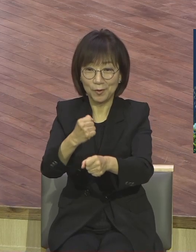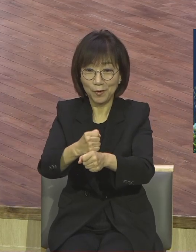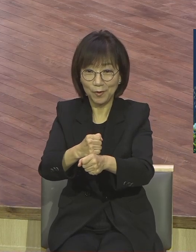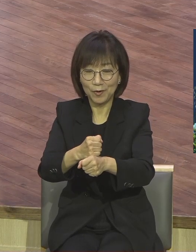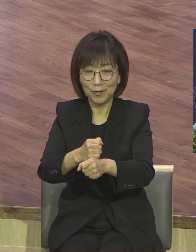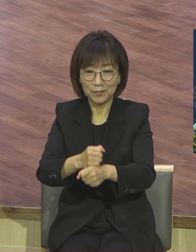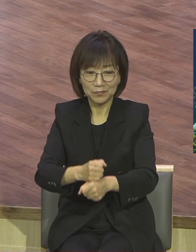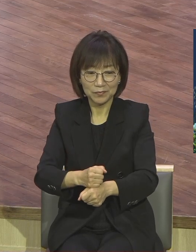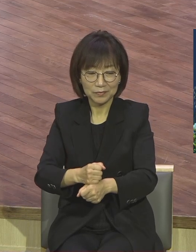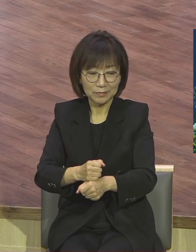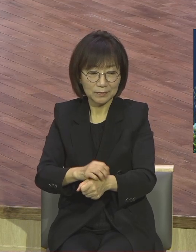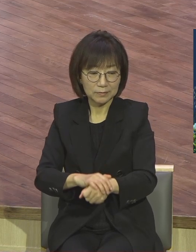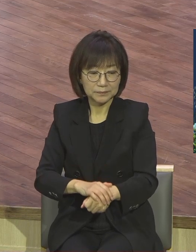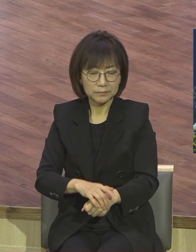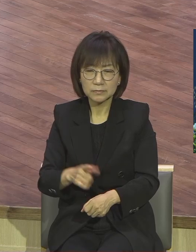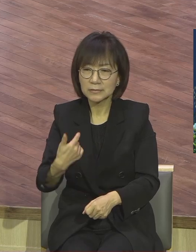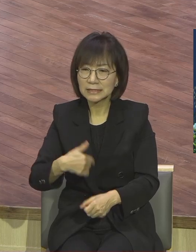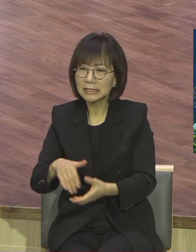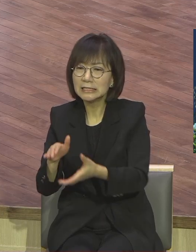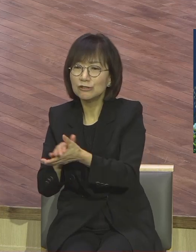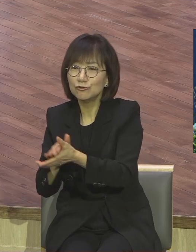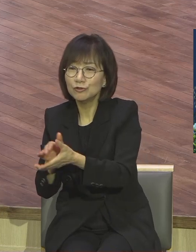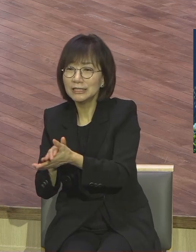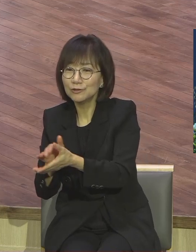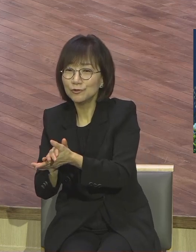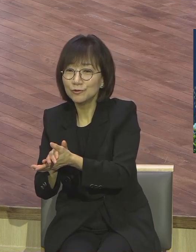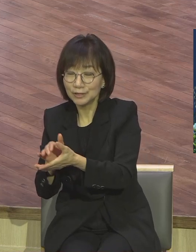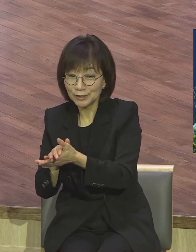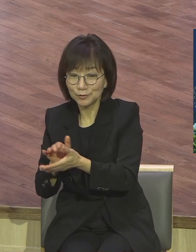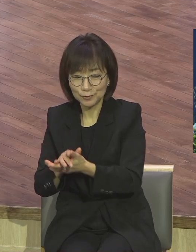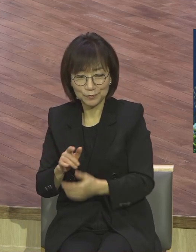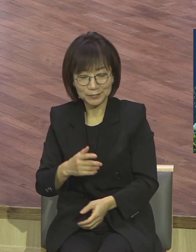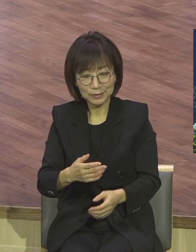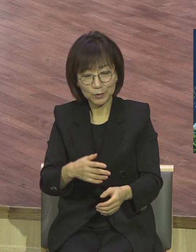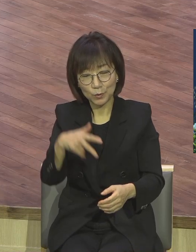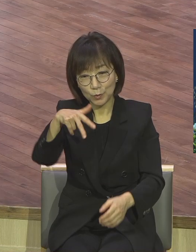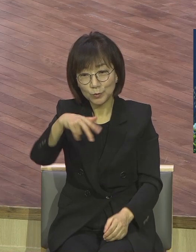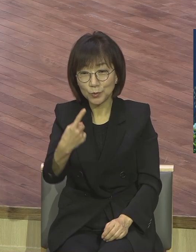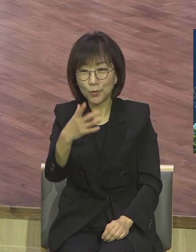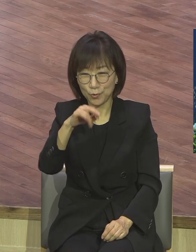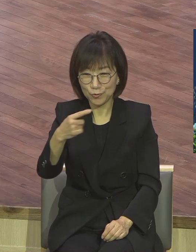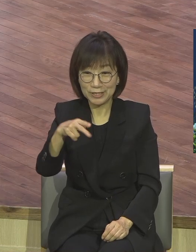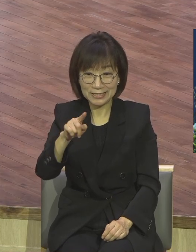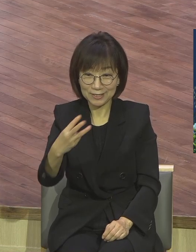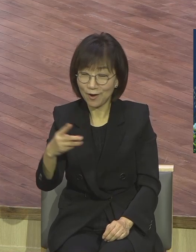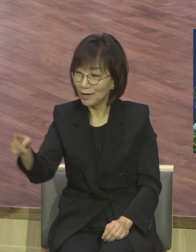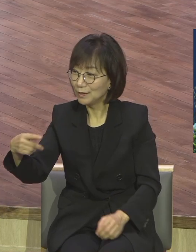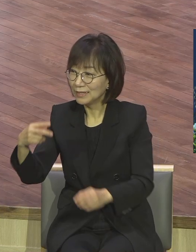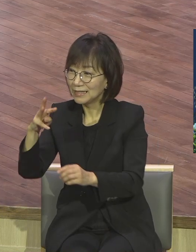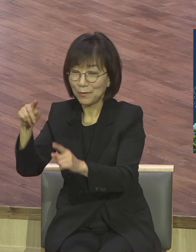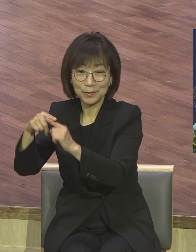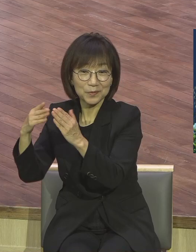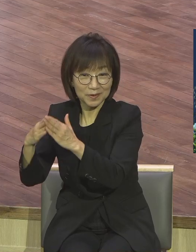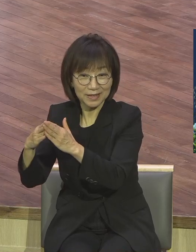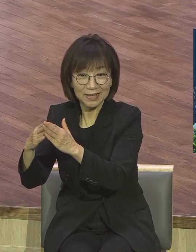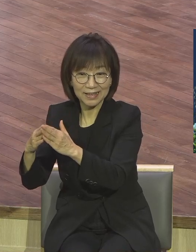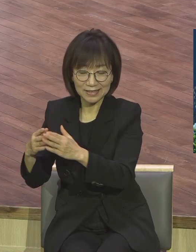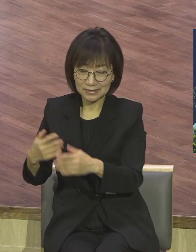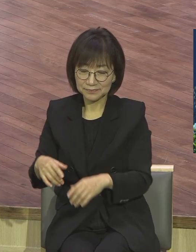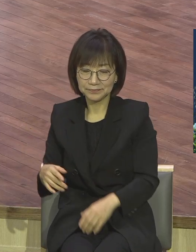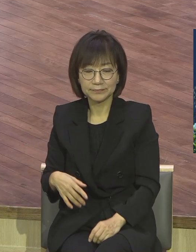점을 치고 있었는데 친구 조윤설 성도가 우리 교회 성도가 우리